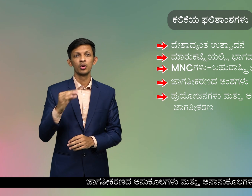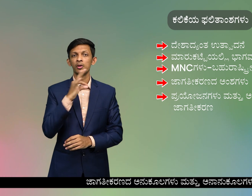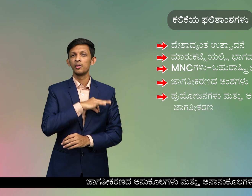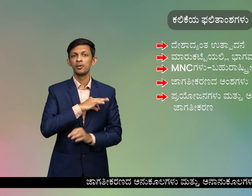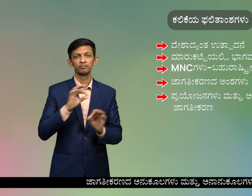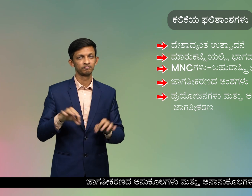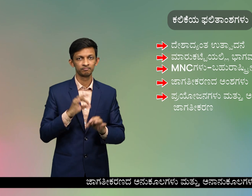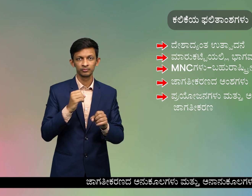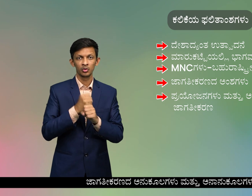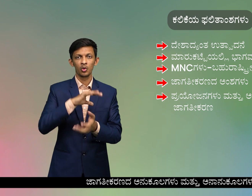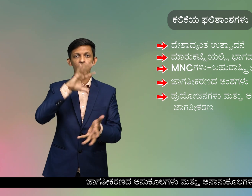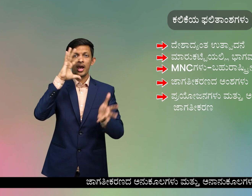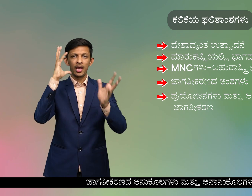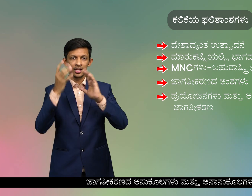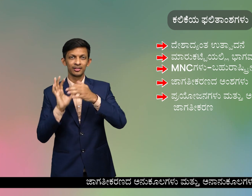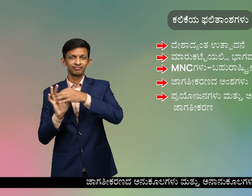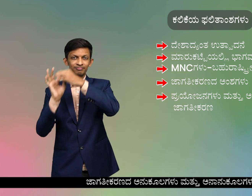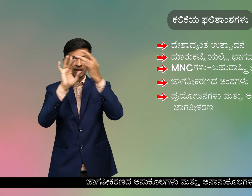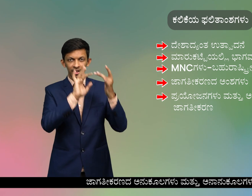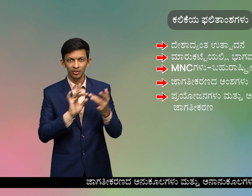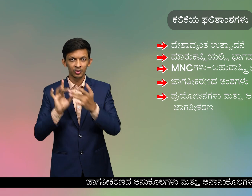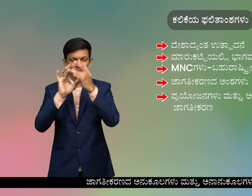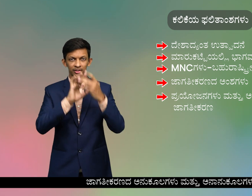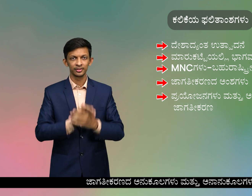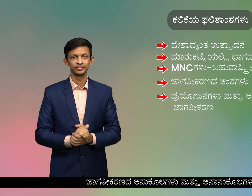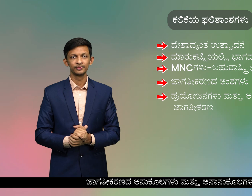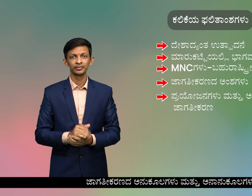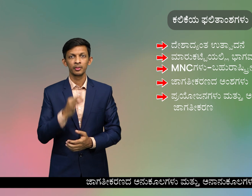ಜಾಗತೀಕರಣದ ಅನುಕೂಲಗಳು ಮತ್ತು ಅನಾನುಕೂಲಗಳು,